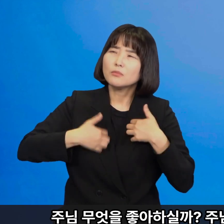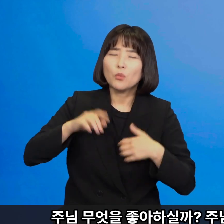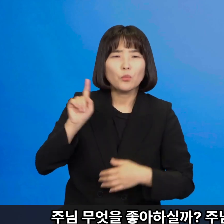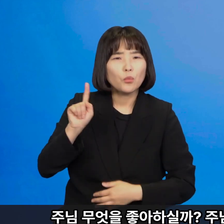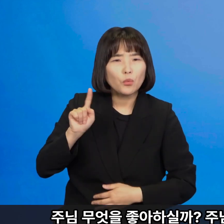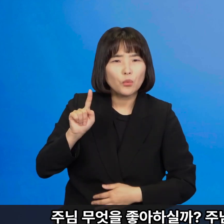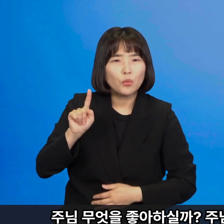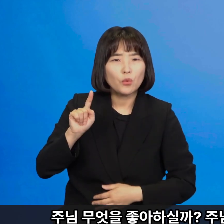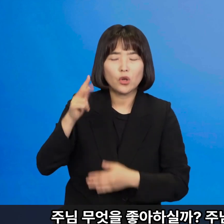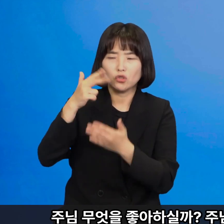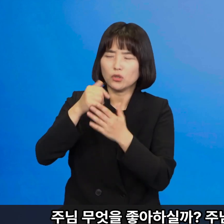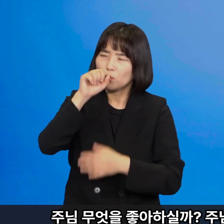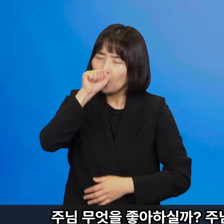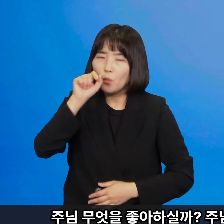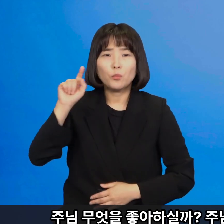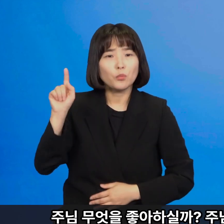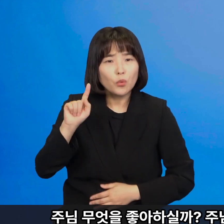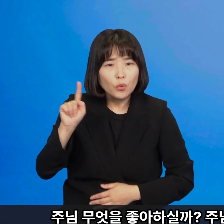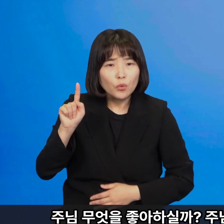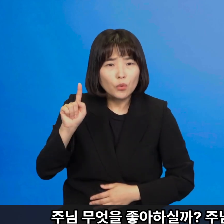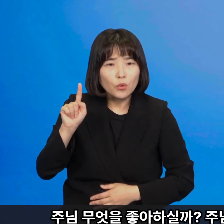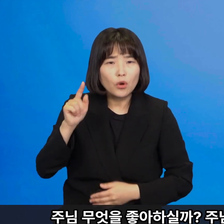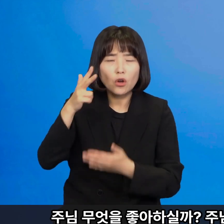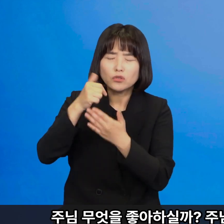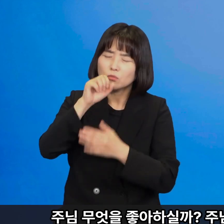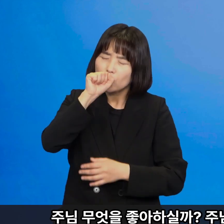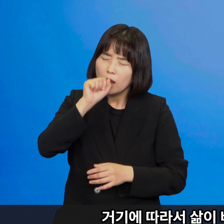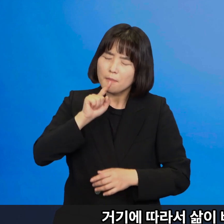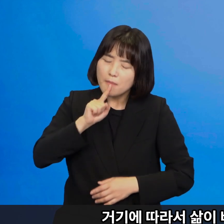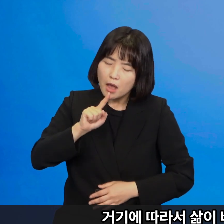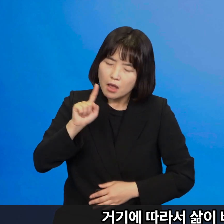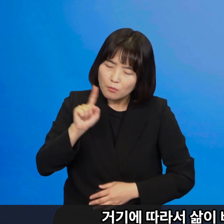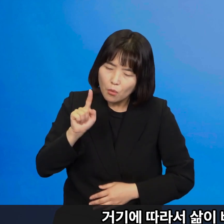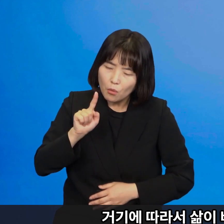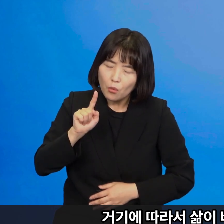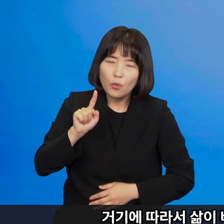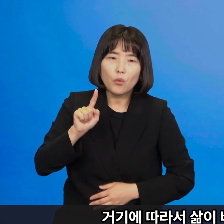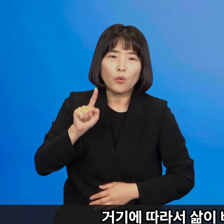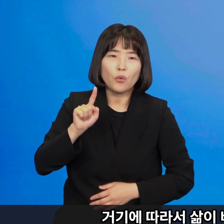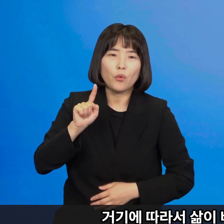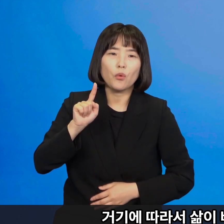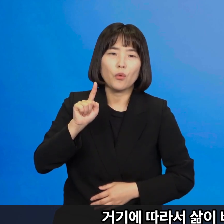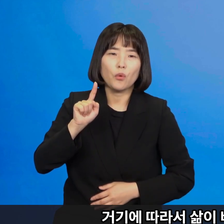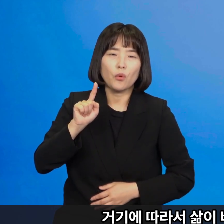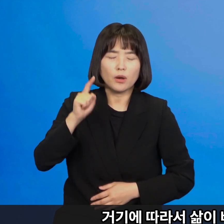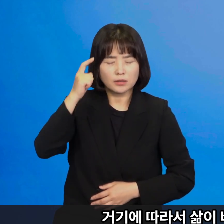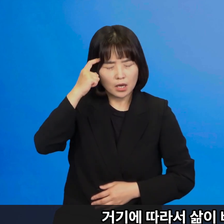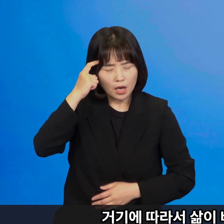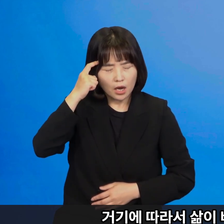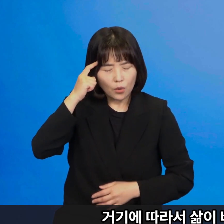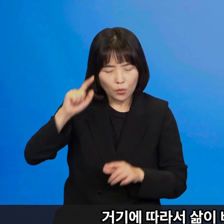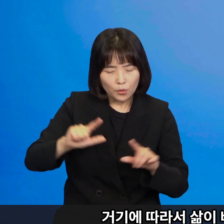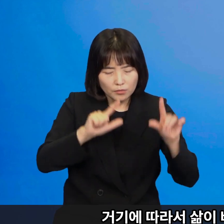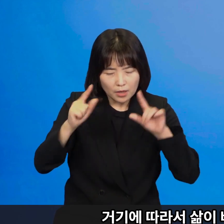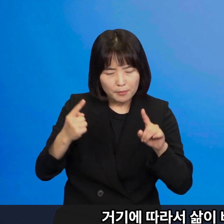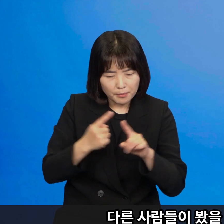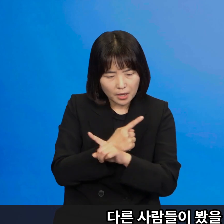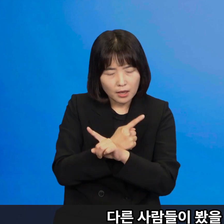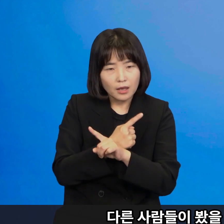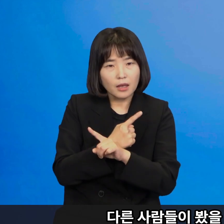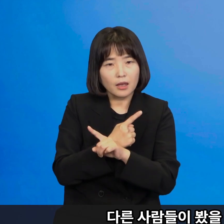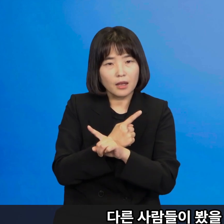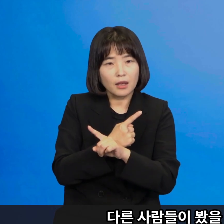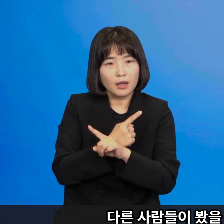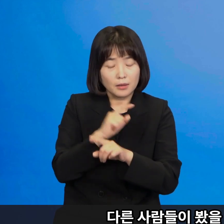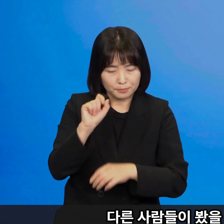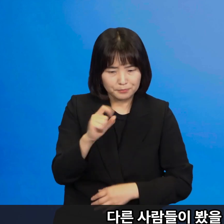주님 무엇을 좋아하실까? 주님이 좋아하시는 말은 무엇일까? 거기에 따라서 삶이 바뀌게 됨으로 말미암아